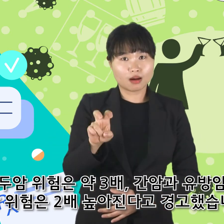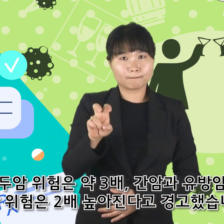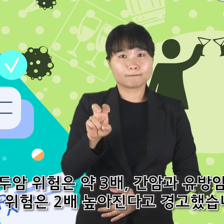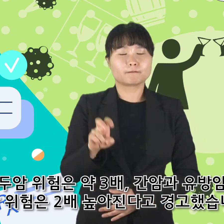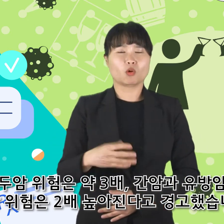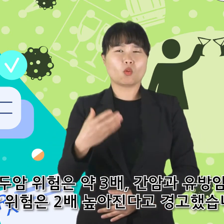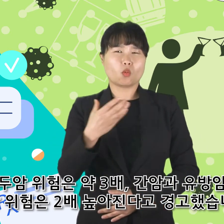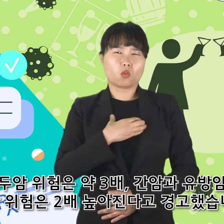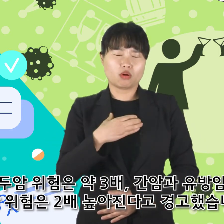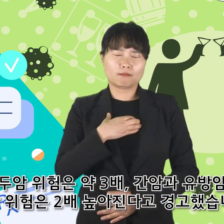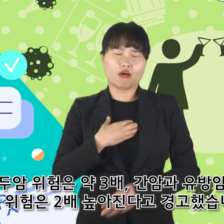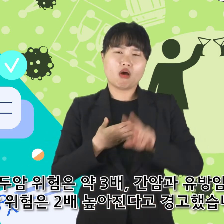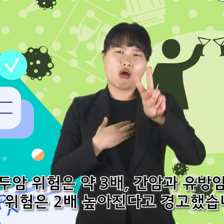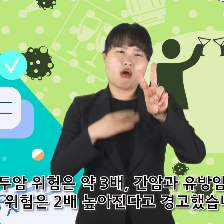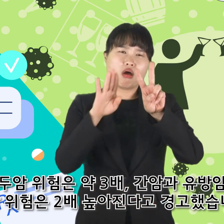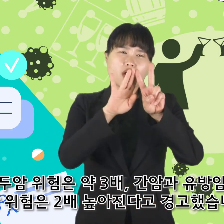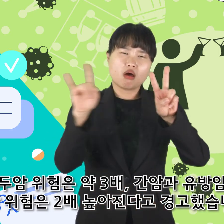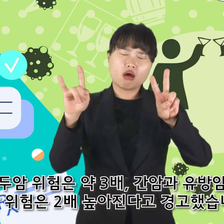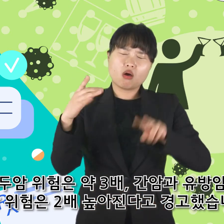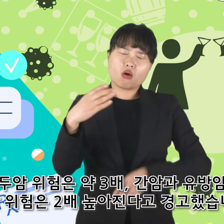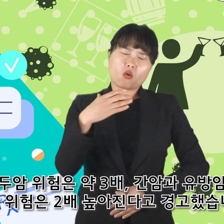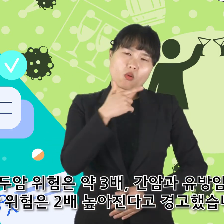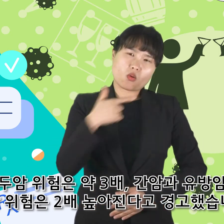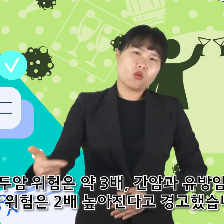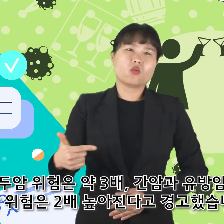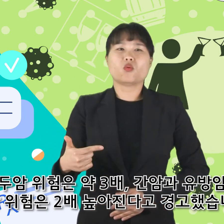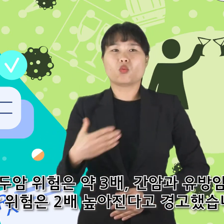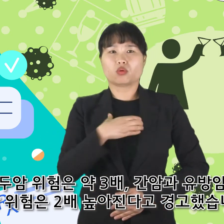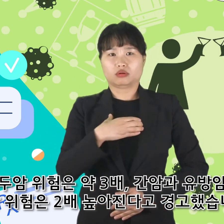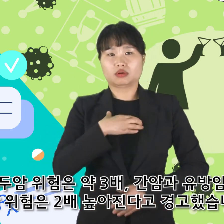대장암 위험은 2배 높아진다고 경고했습니다.